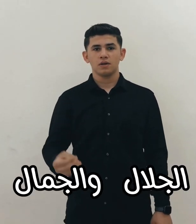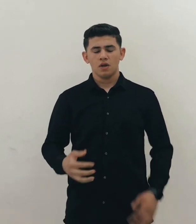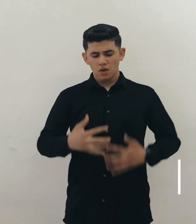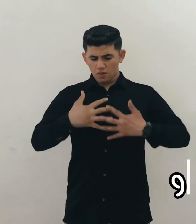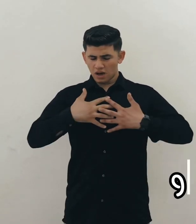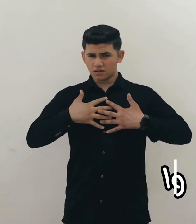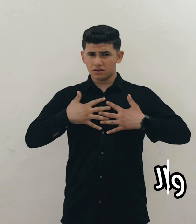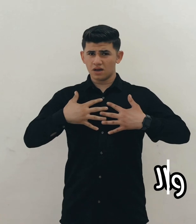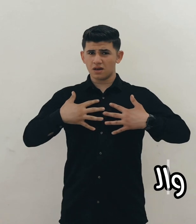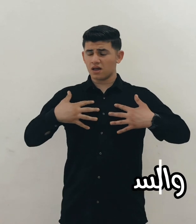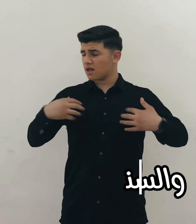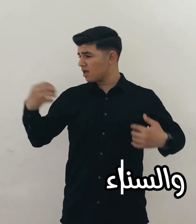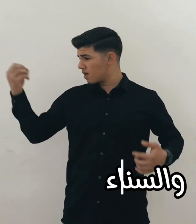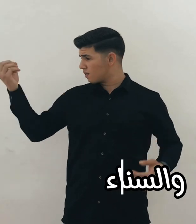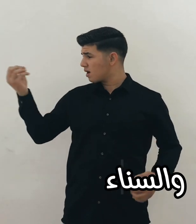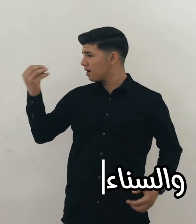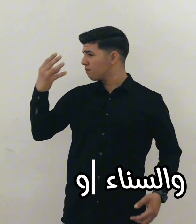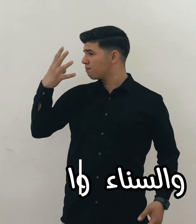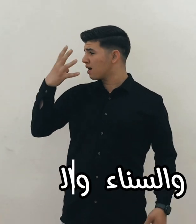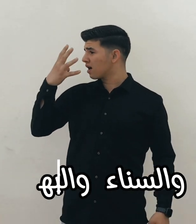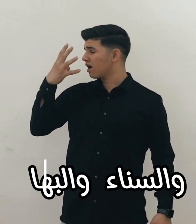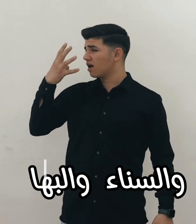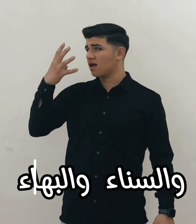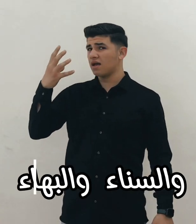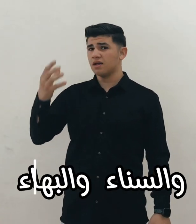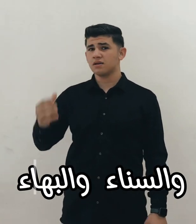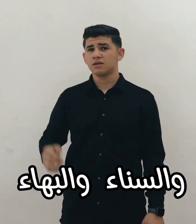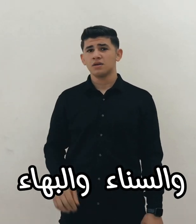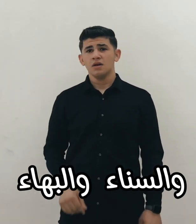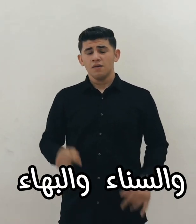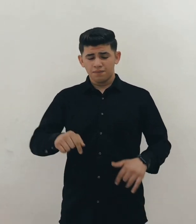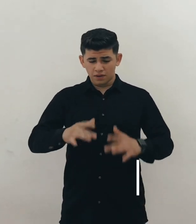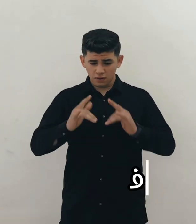والجمال والثناء والبهاء في